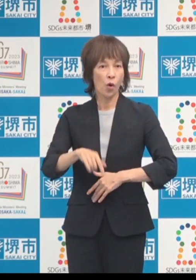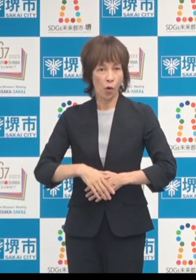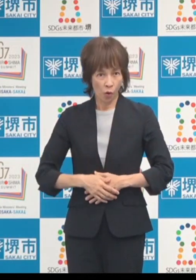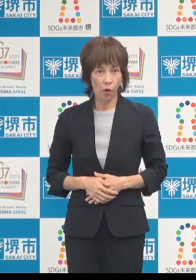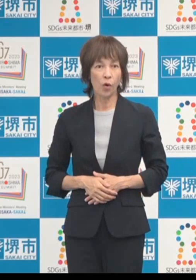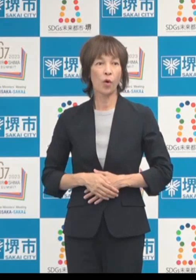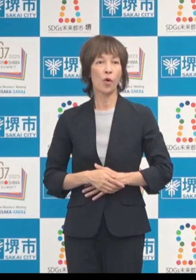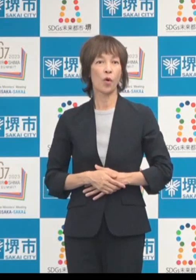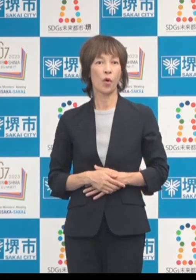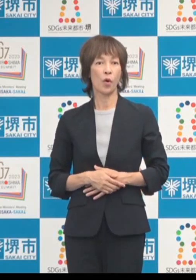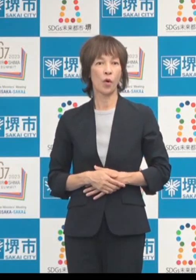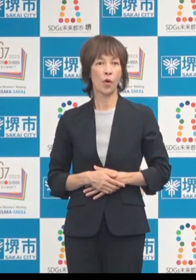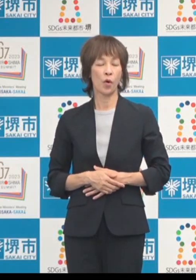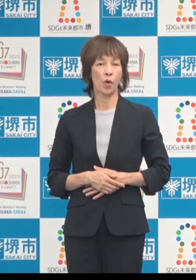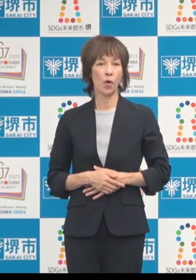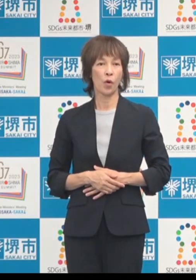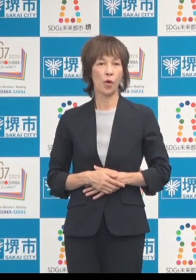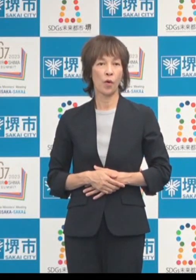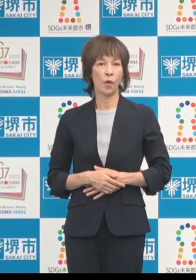は